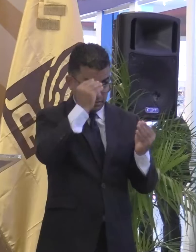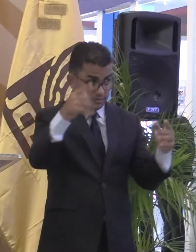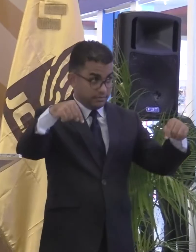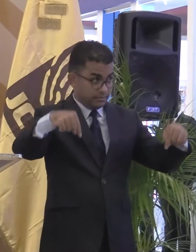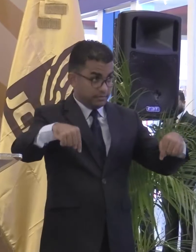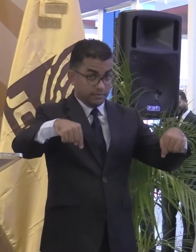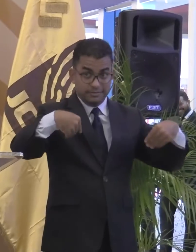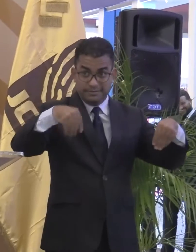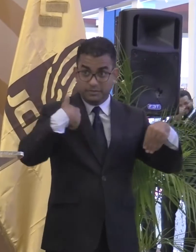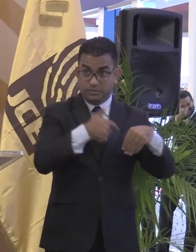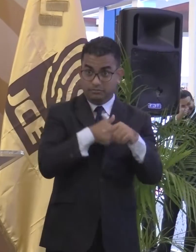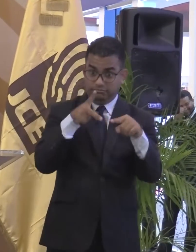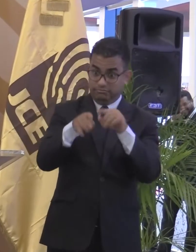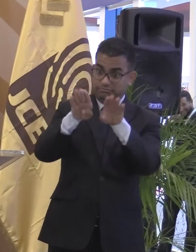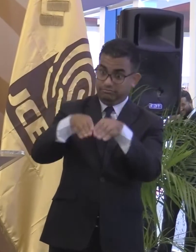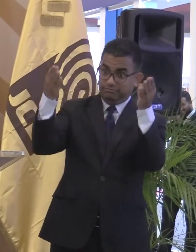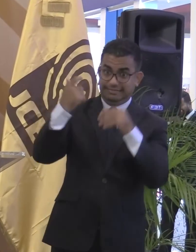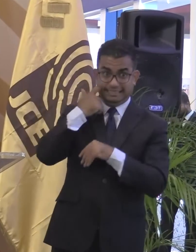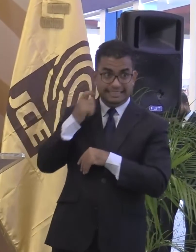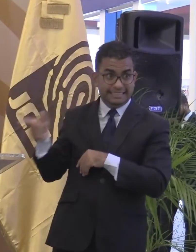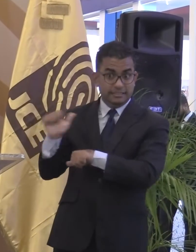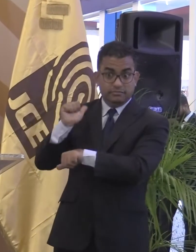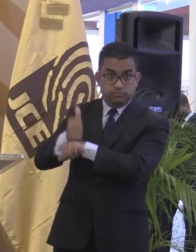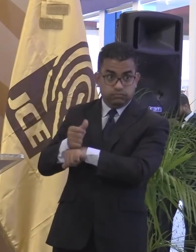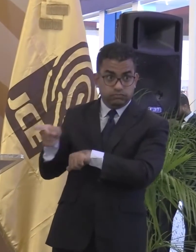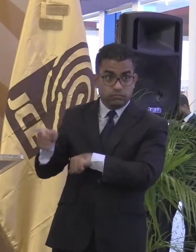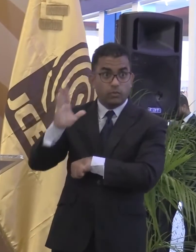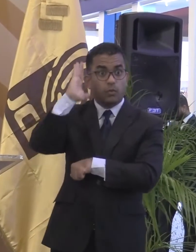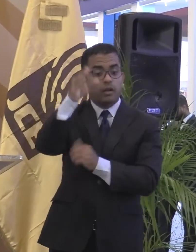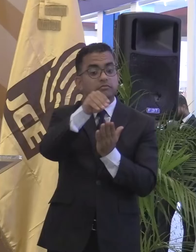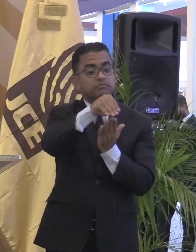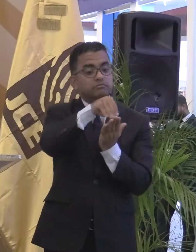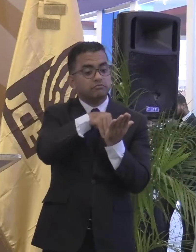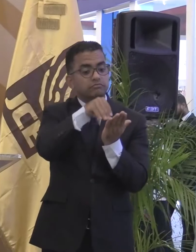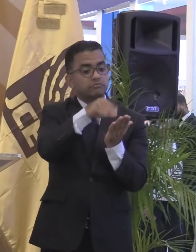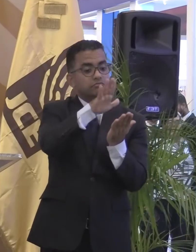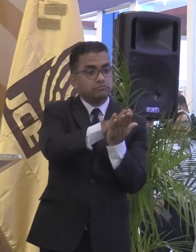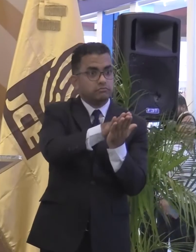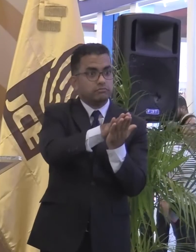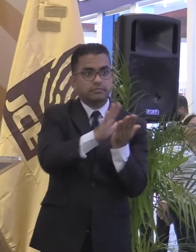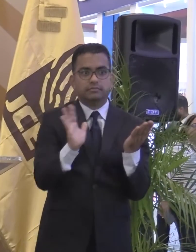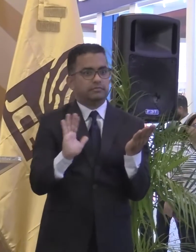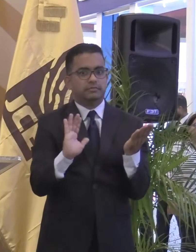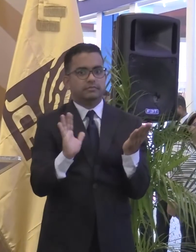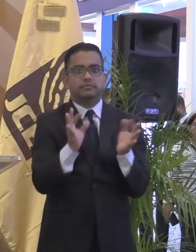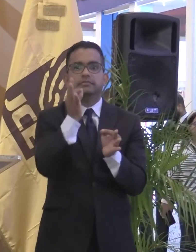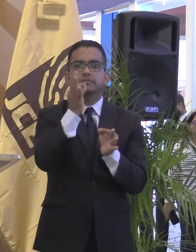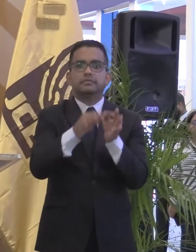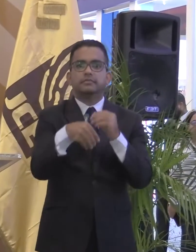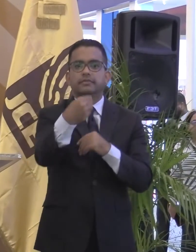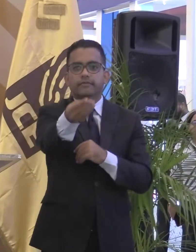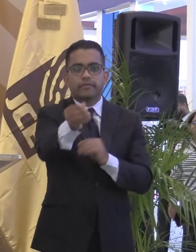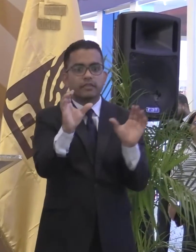que estamos inaugurando no se realizarán registros sólo expediciones de actas y